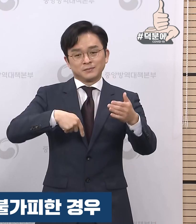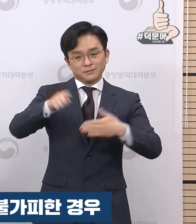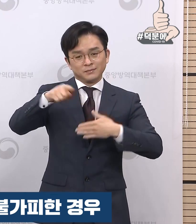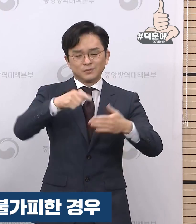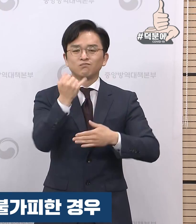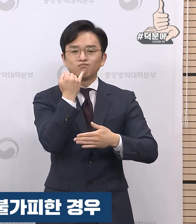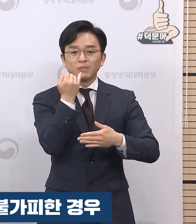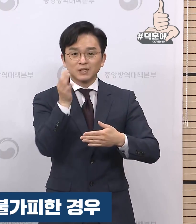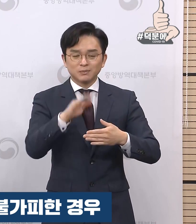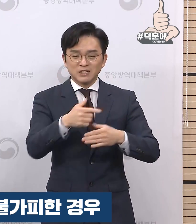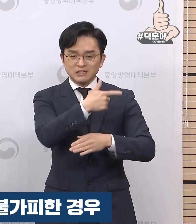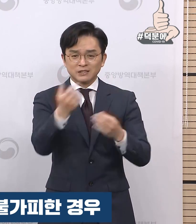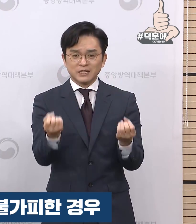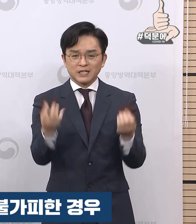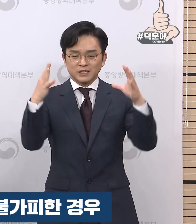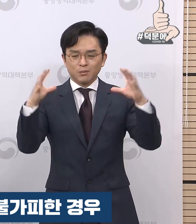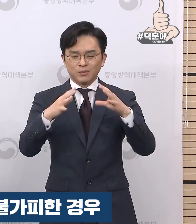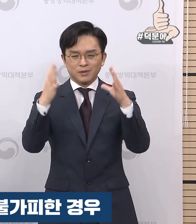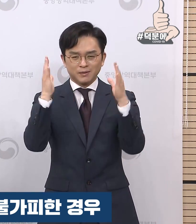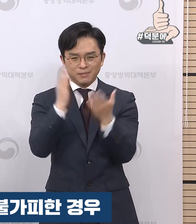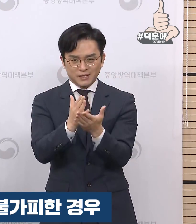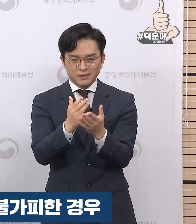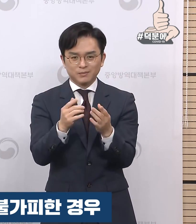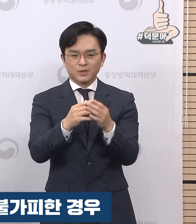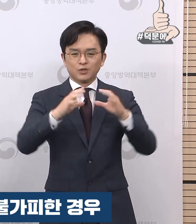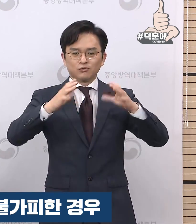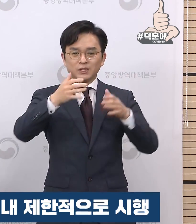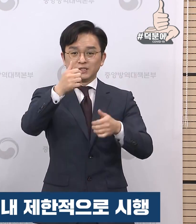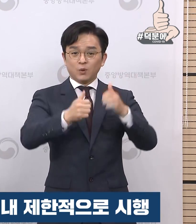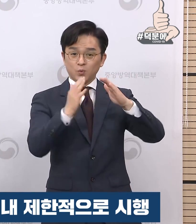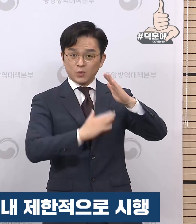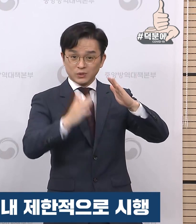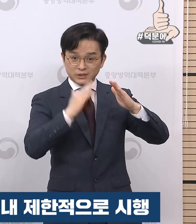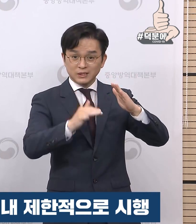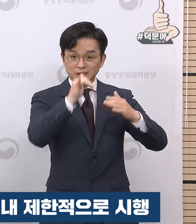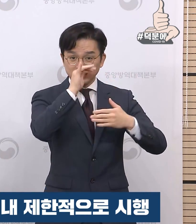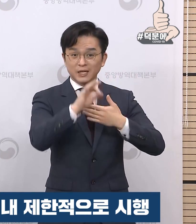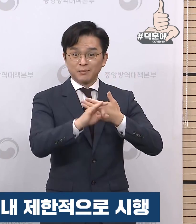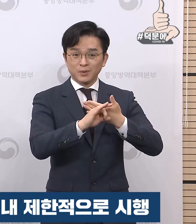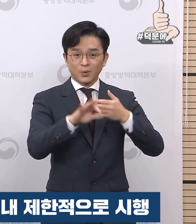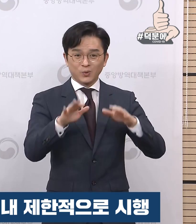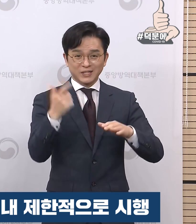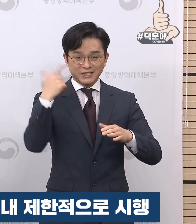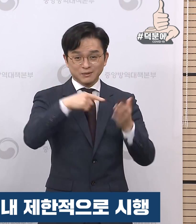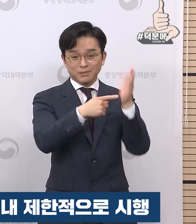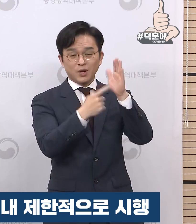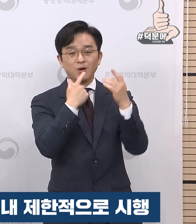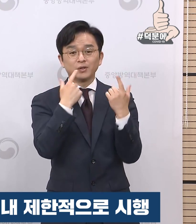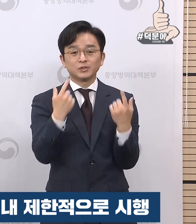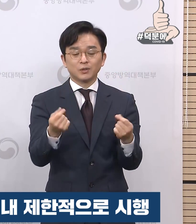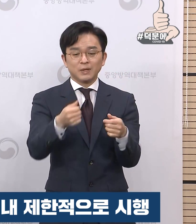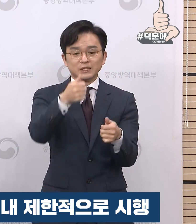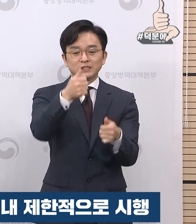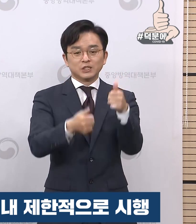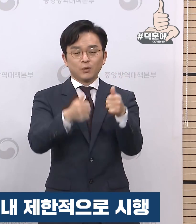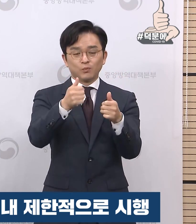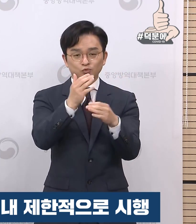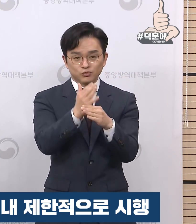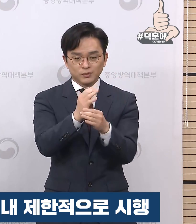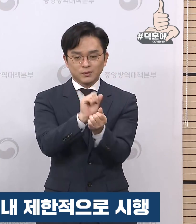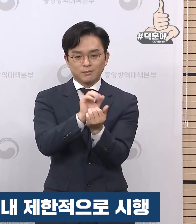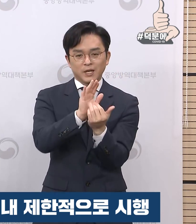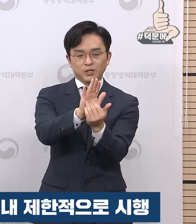권고하고 필수적인 시험 등 불가피한 경우에는 금일 발표된 시험 방역 지침을 준수하는 범위